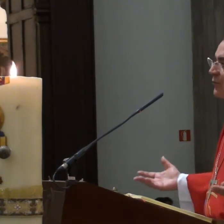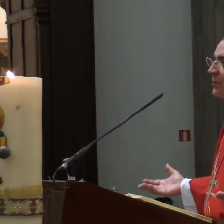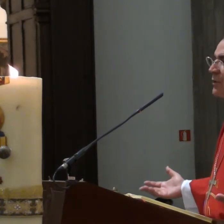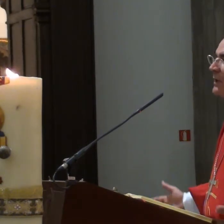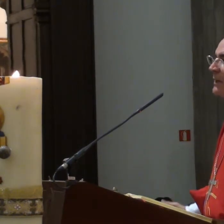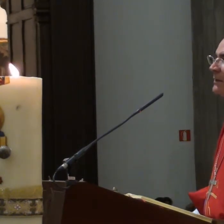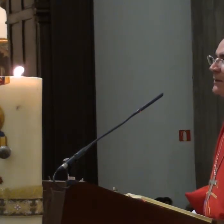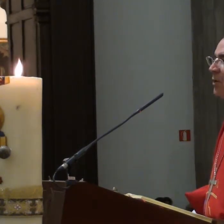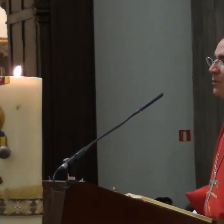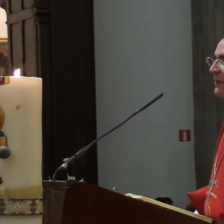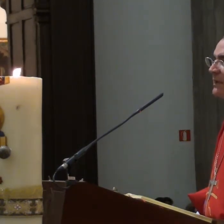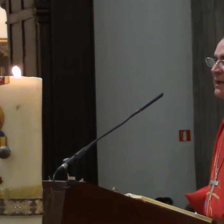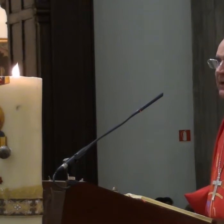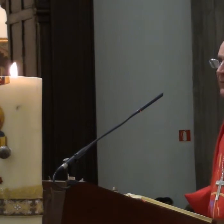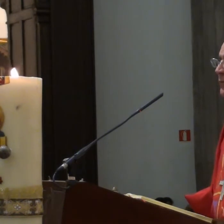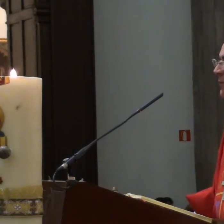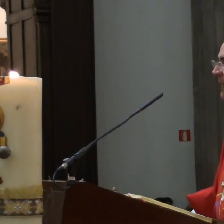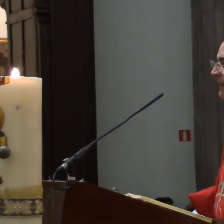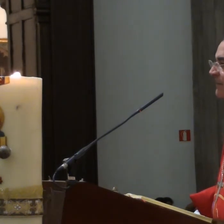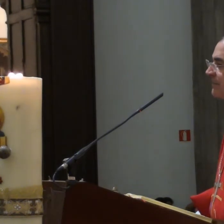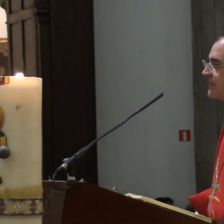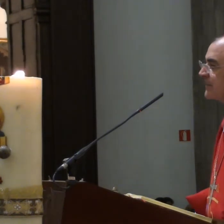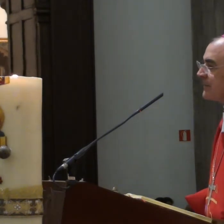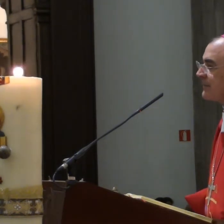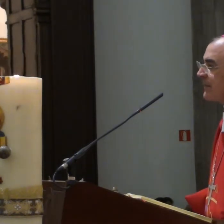nada funciona como tendrían